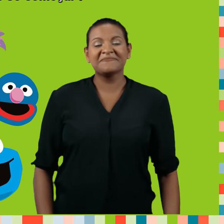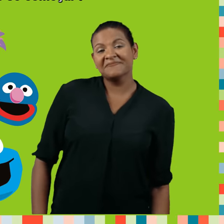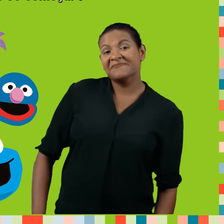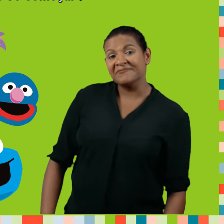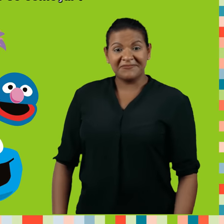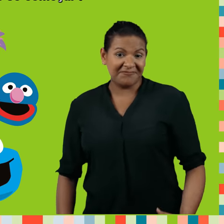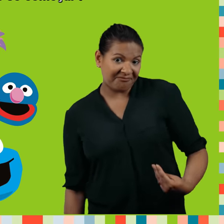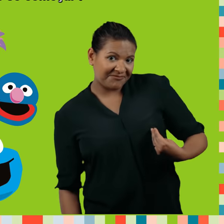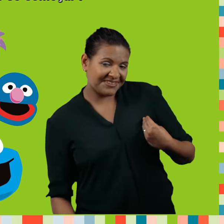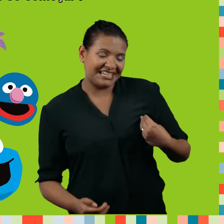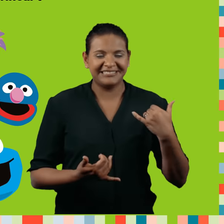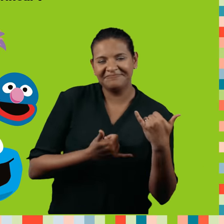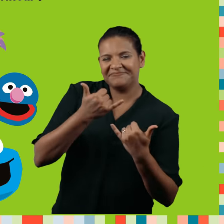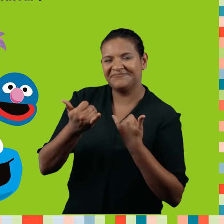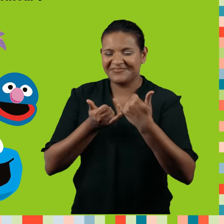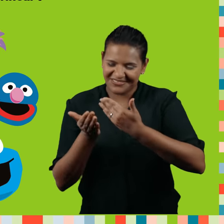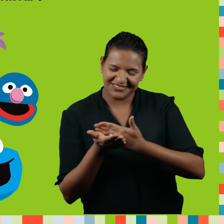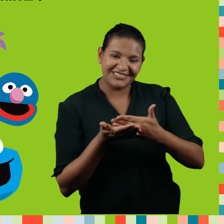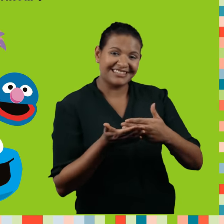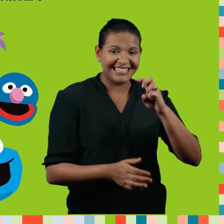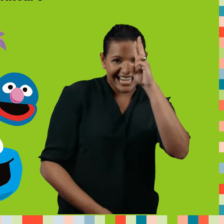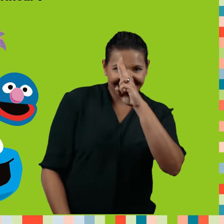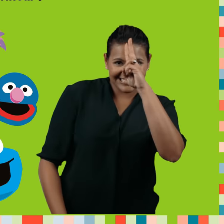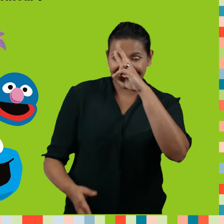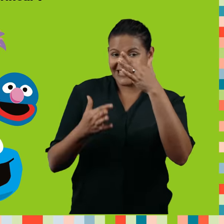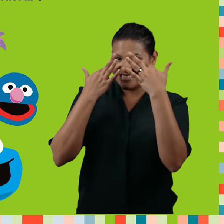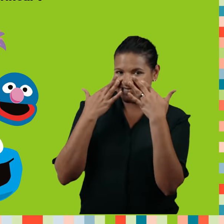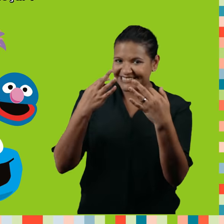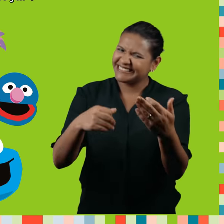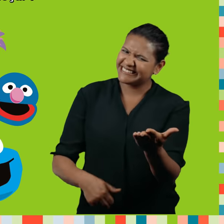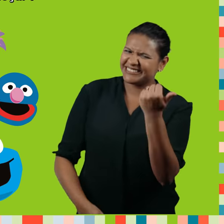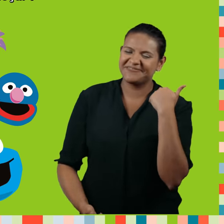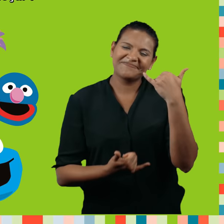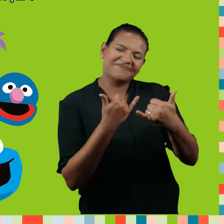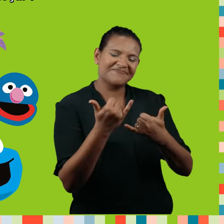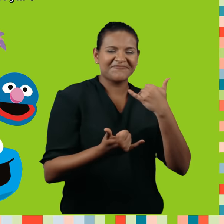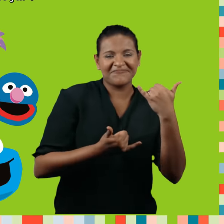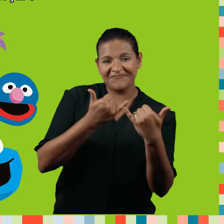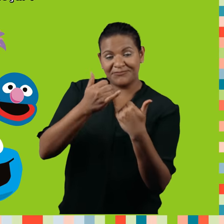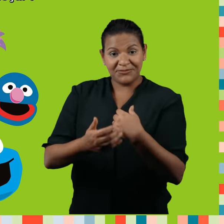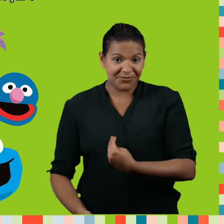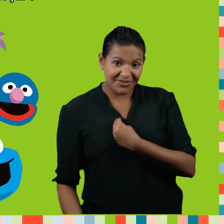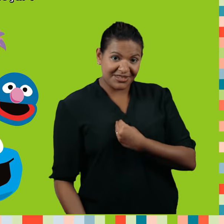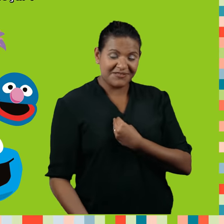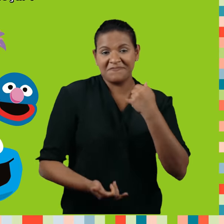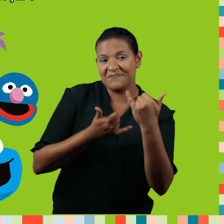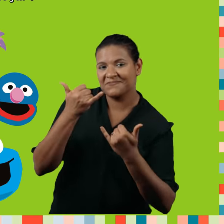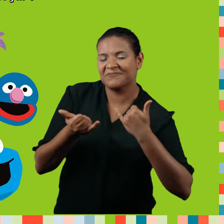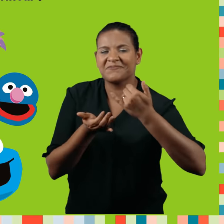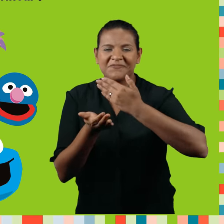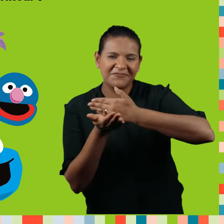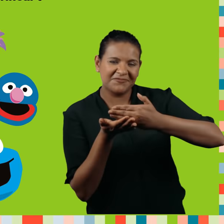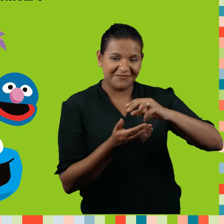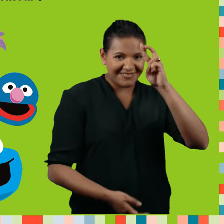brincar é só começar, se liga nessa história e vamos brincar. Viver e brincar é só